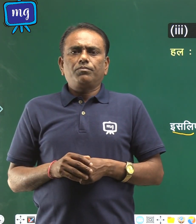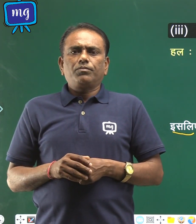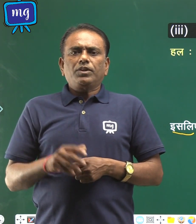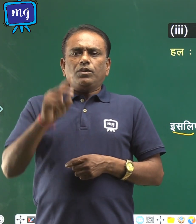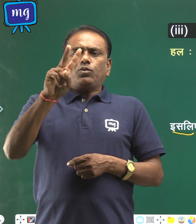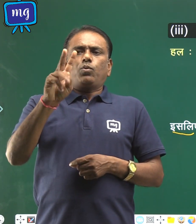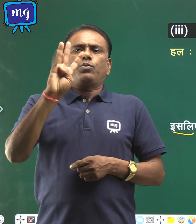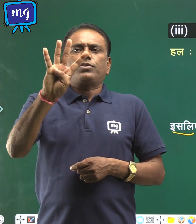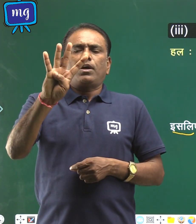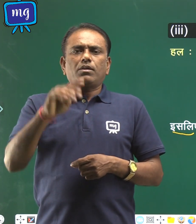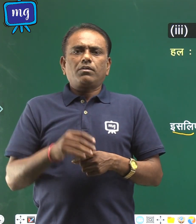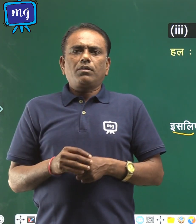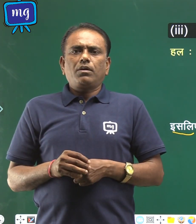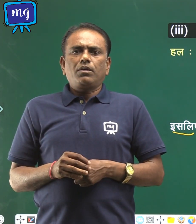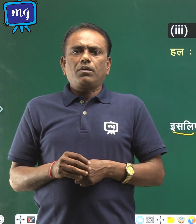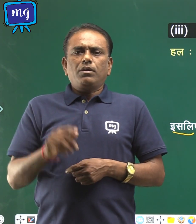24,